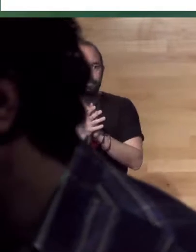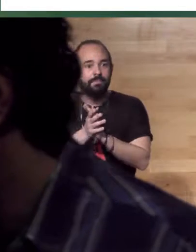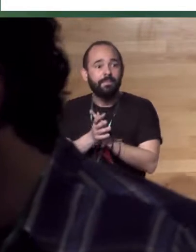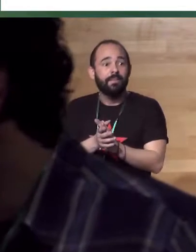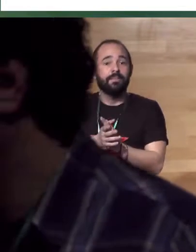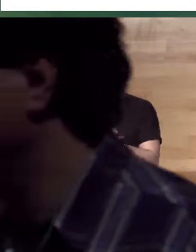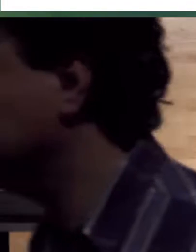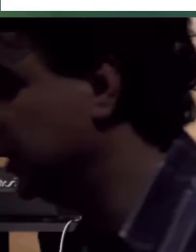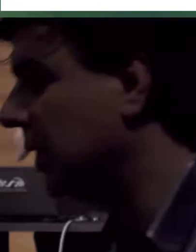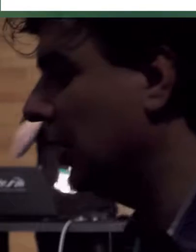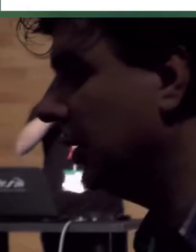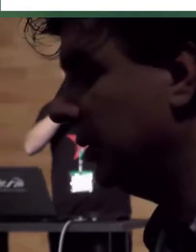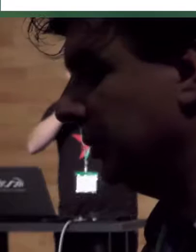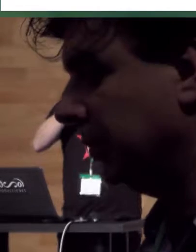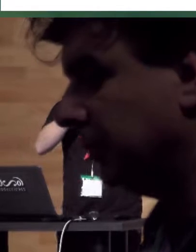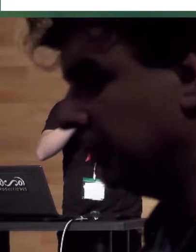Bien.